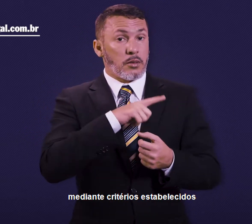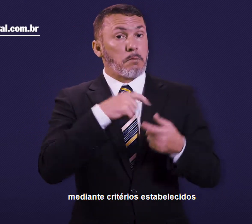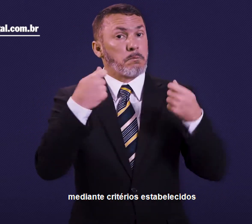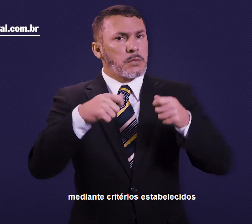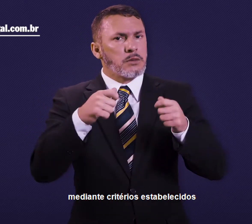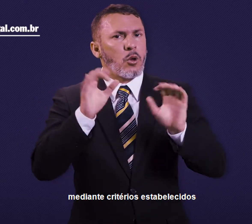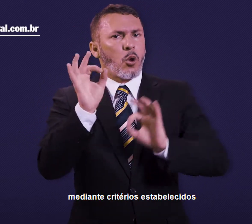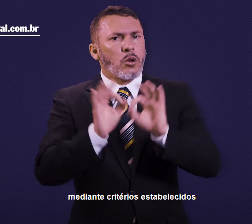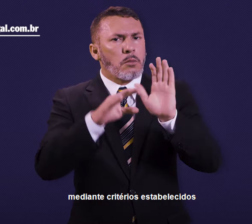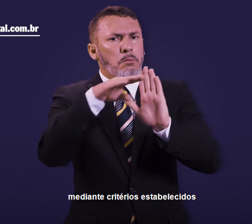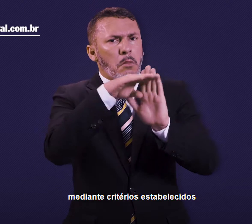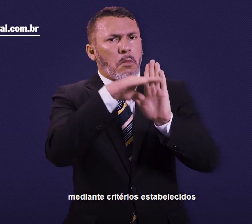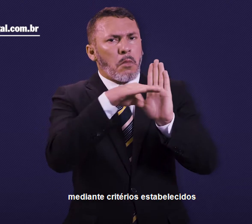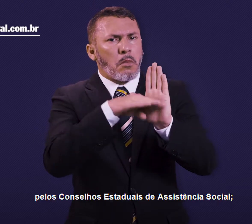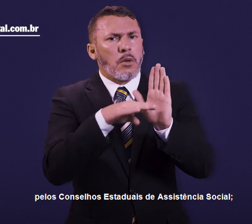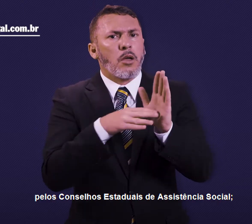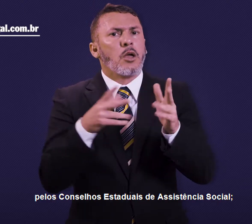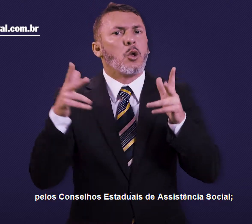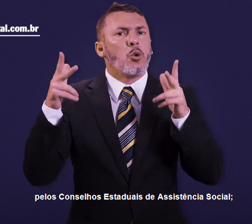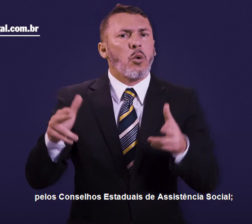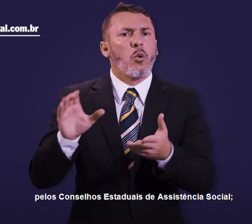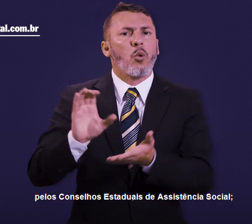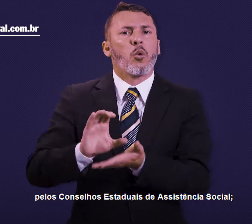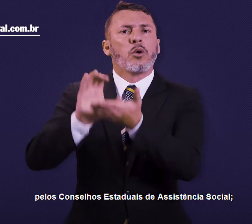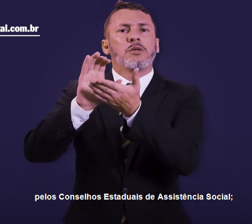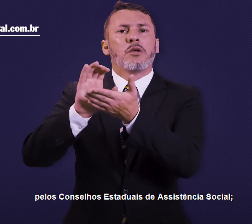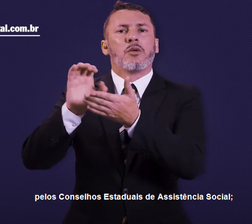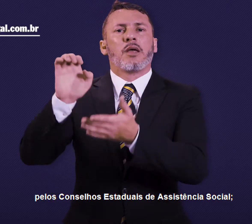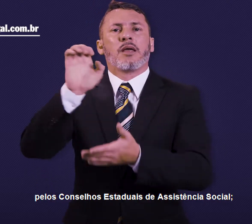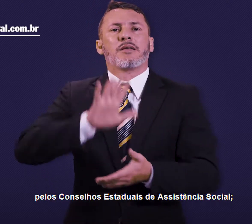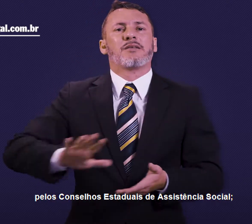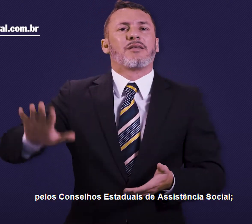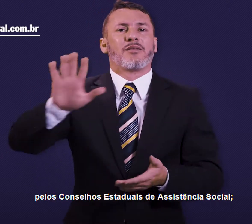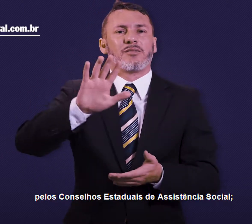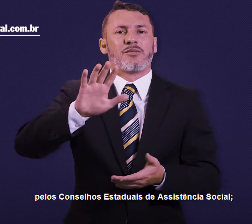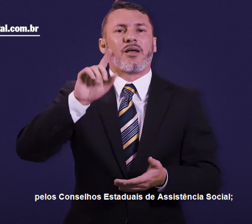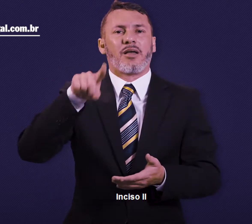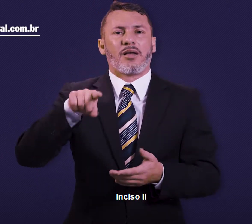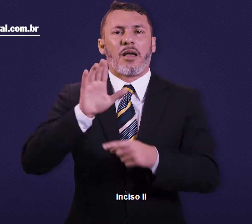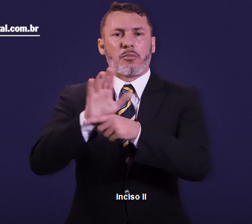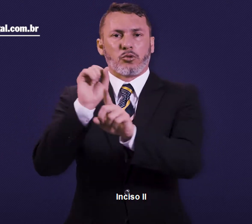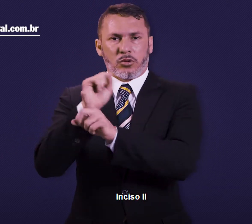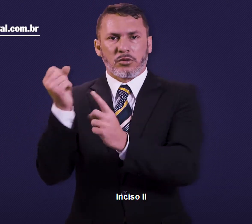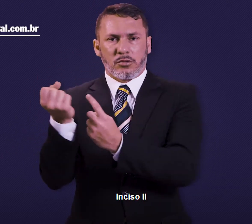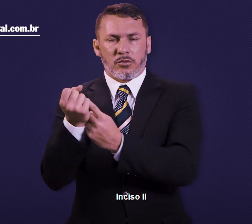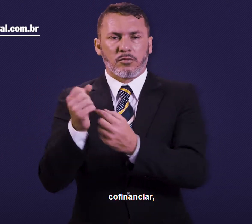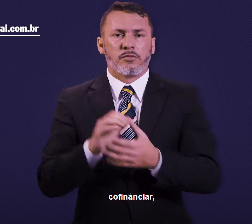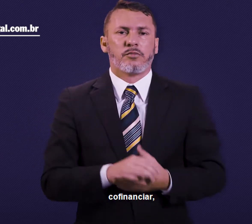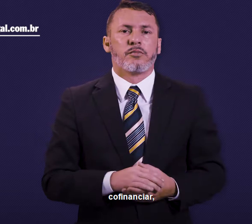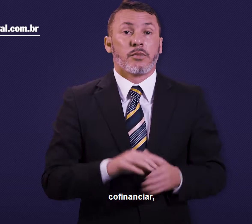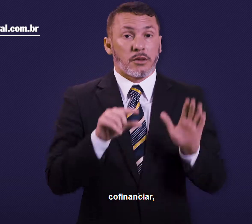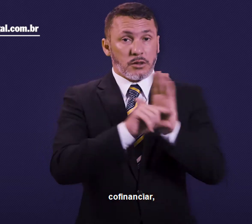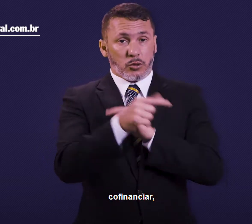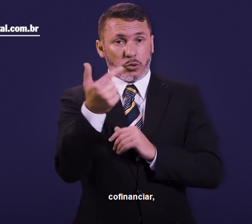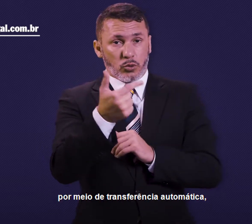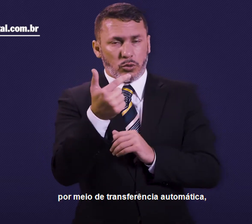mediante critérios estabelecidos pelos Conselhos Estaduais de Assistência Social. Inciso 2. Cofinanciar, por meio